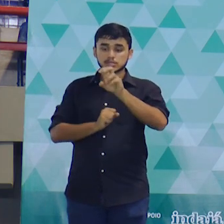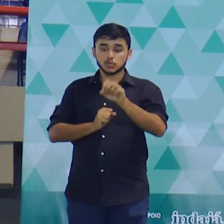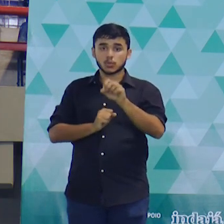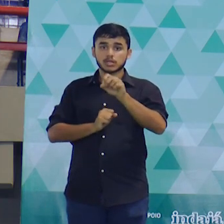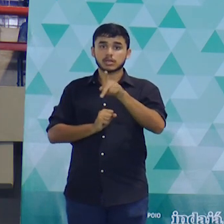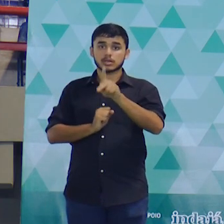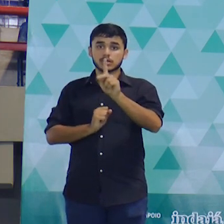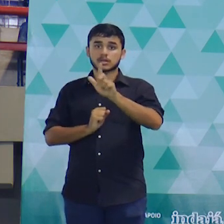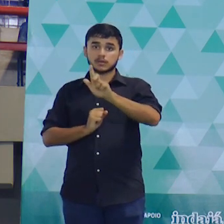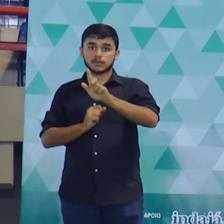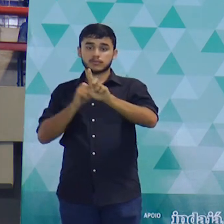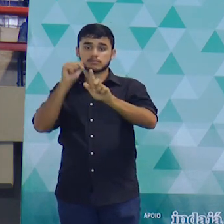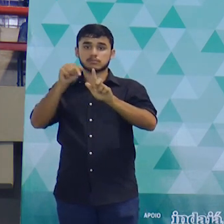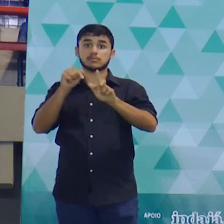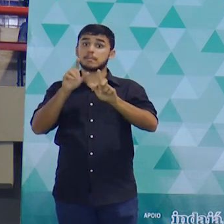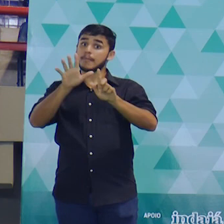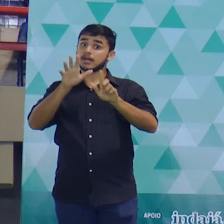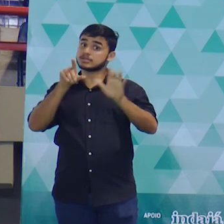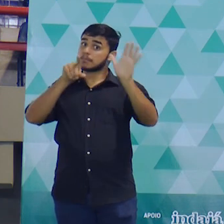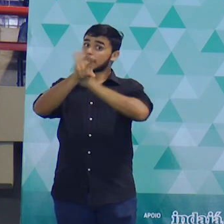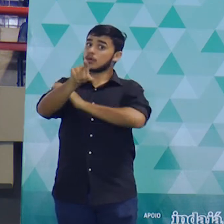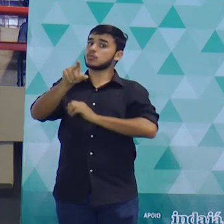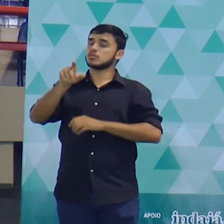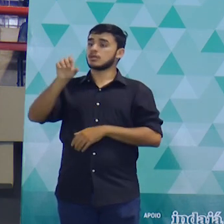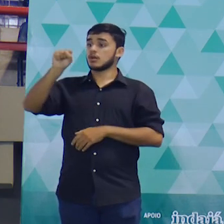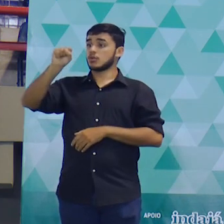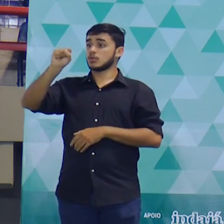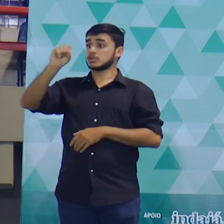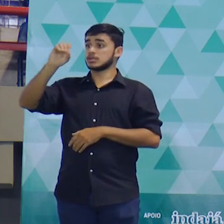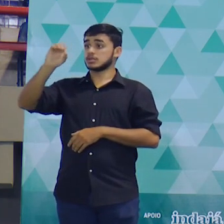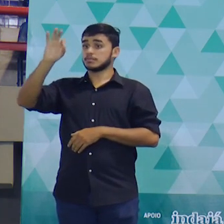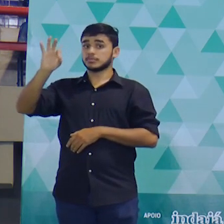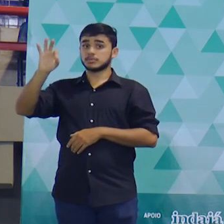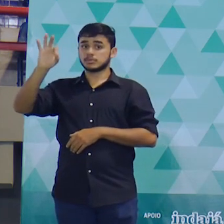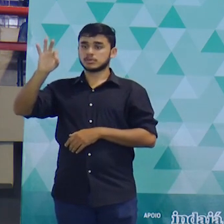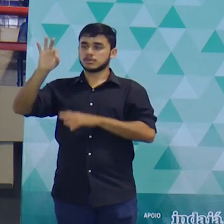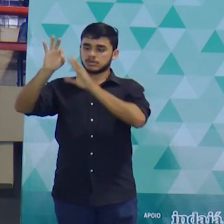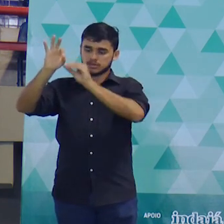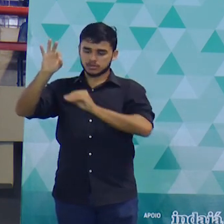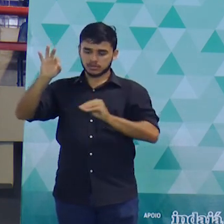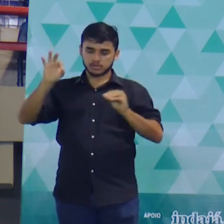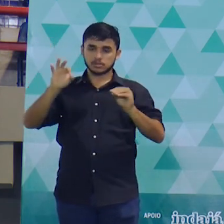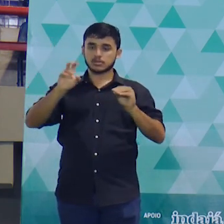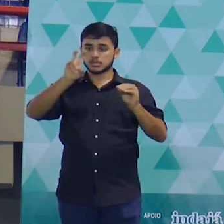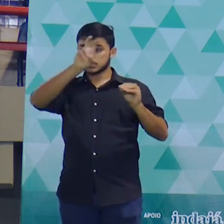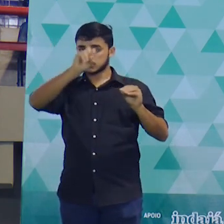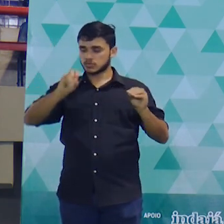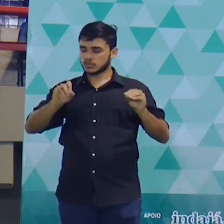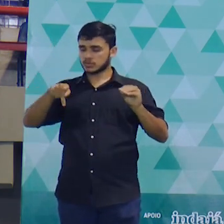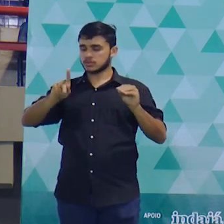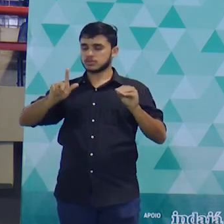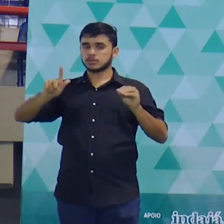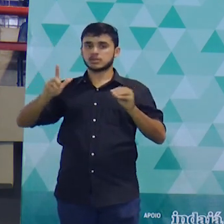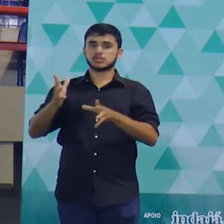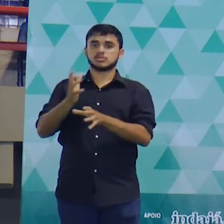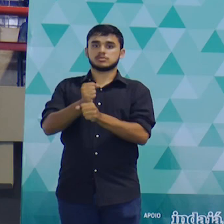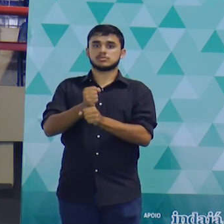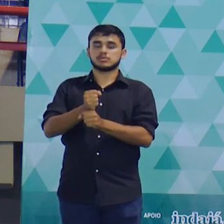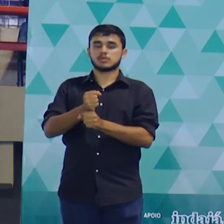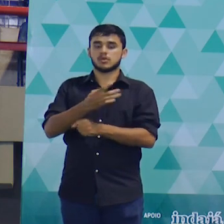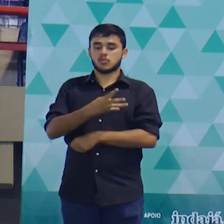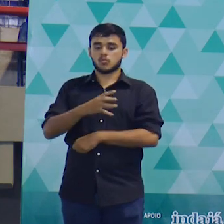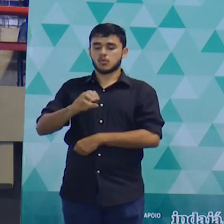me disse que o rendimento foi de 80%, então a resposta seria 80% de 50 quilogramas, 40